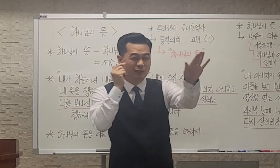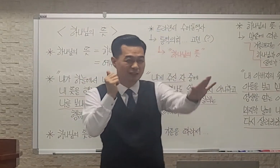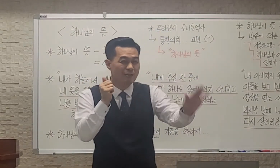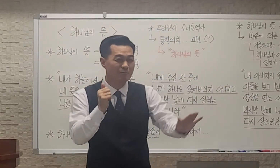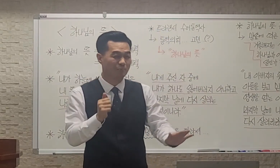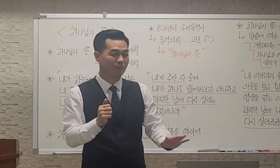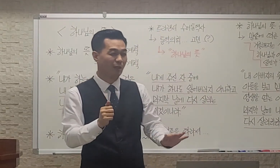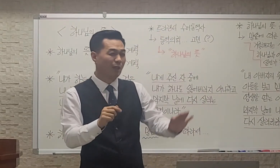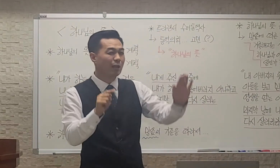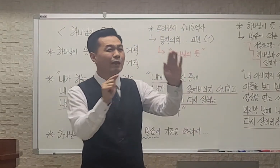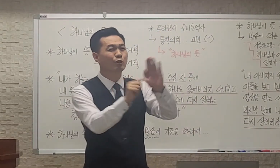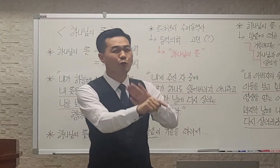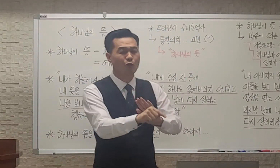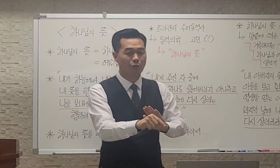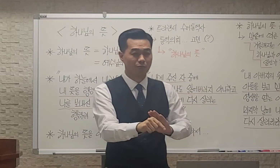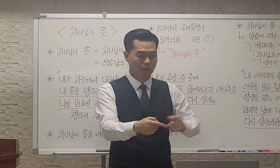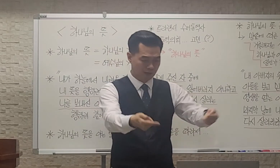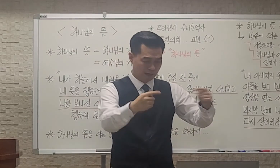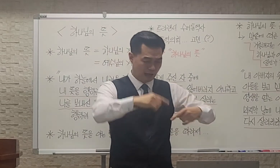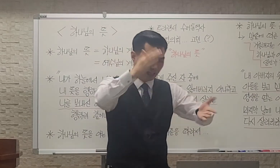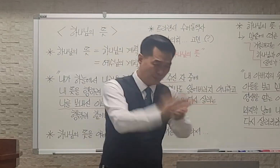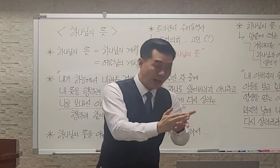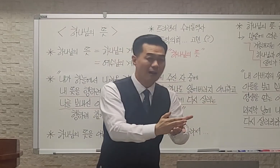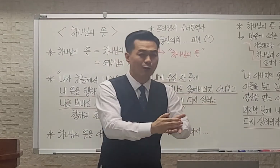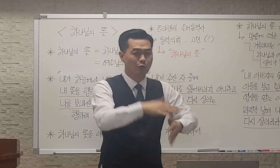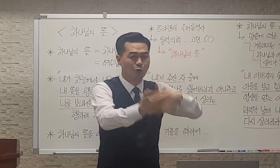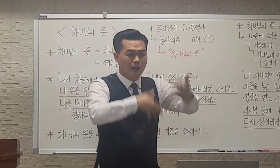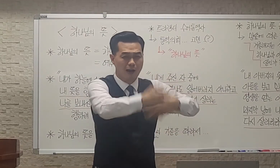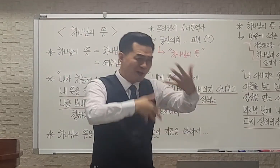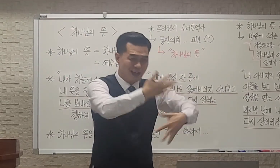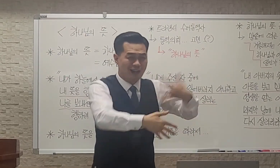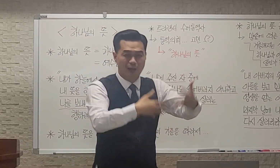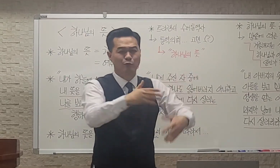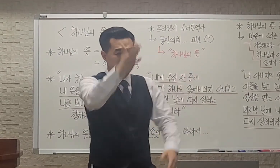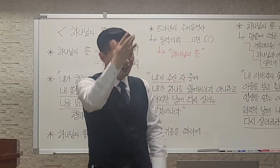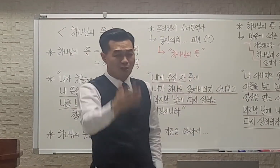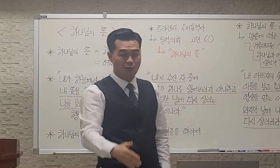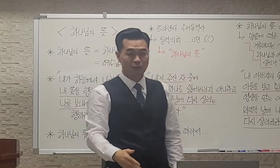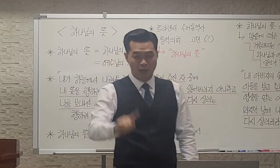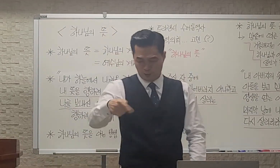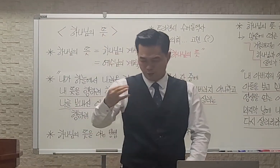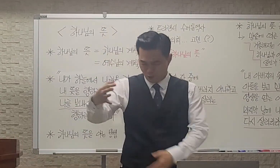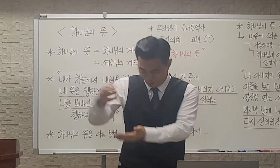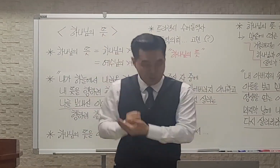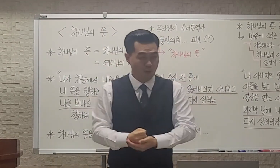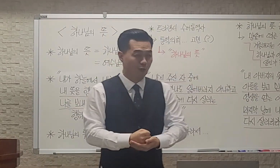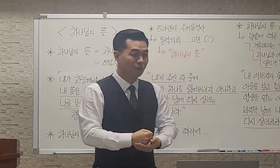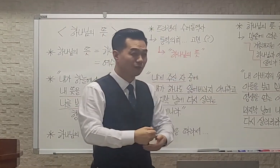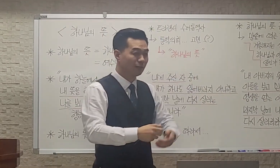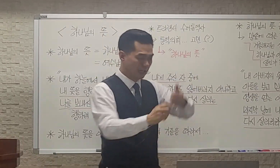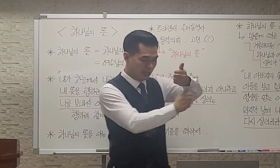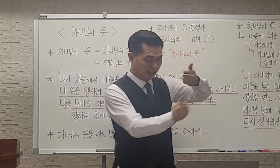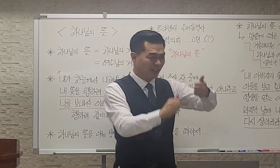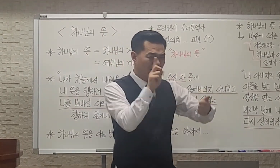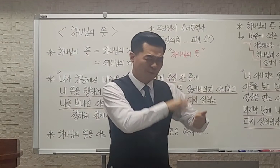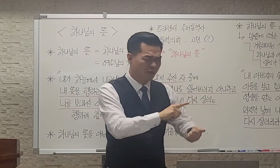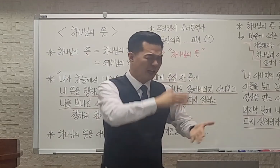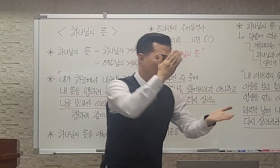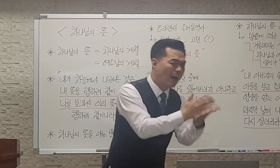목사님 가서 하지 말라고 소화를 막 하면 되잖아요. 100만 원 받고 다단계 나쁜 거 하지 마.